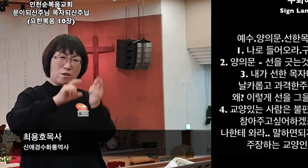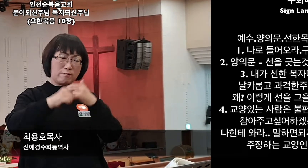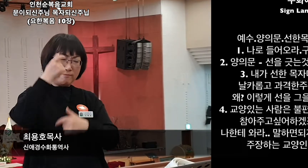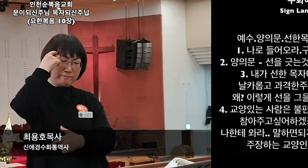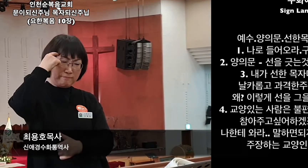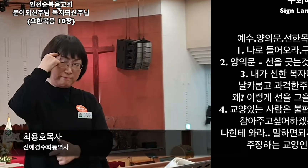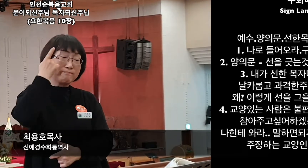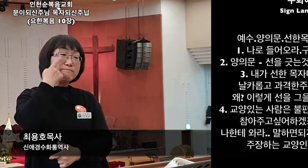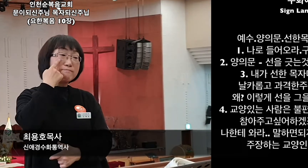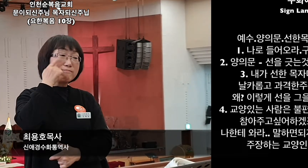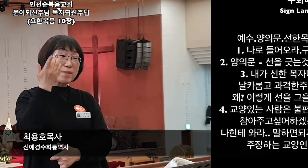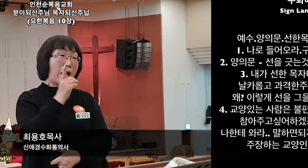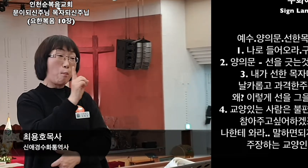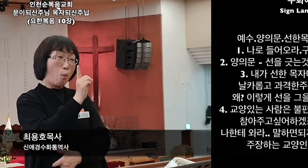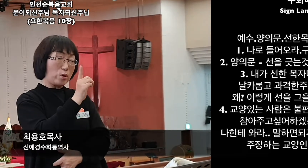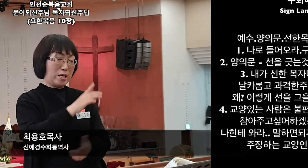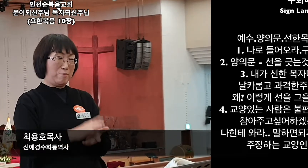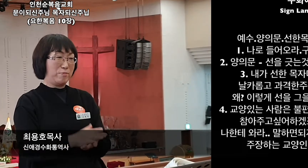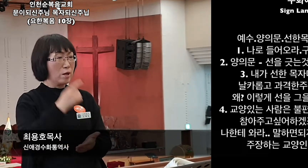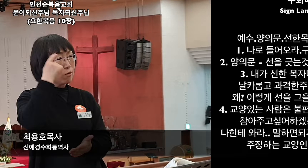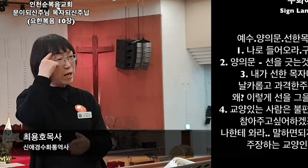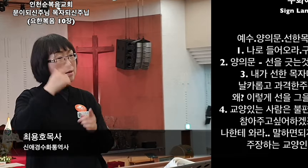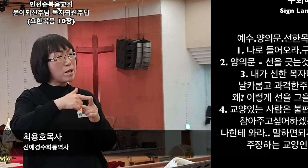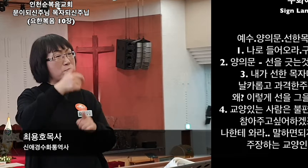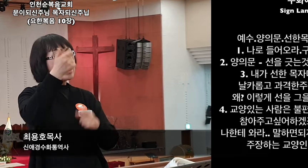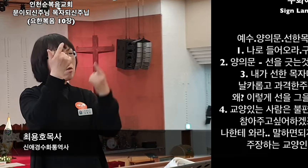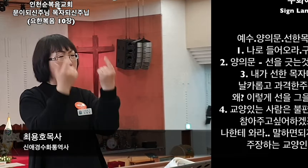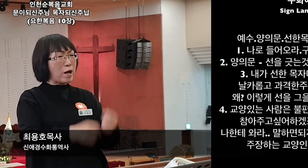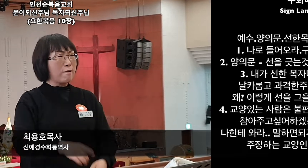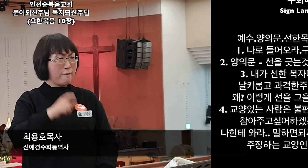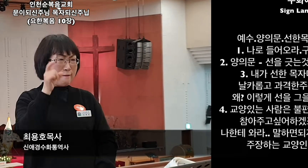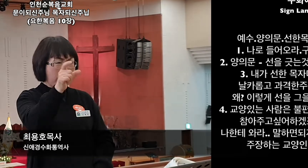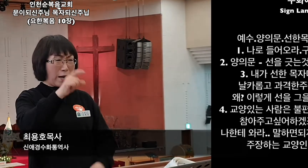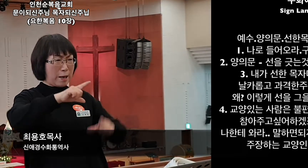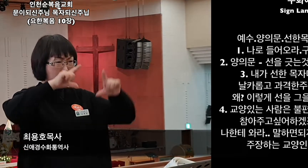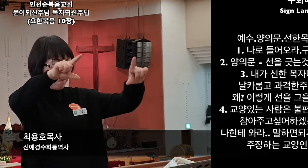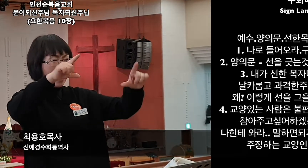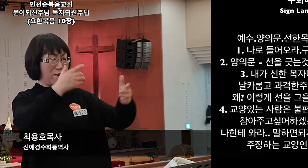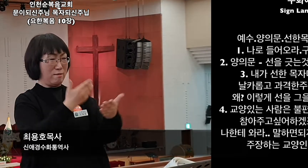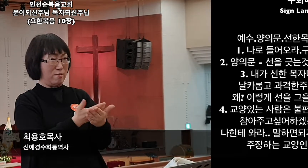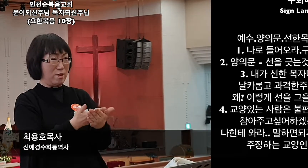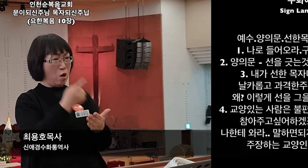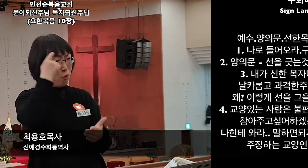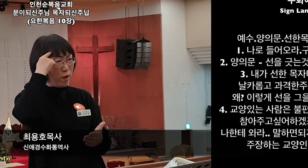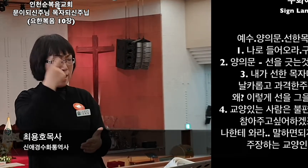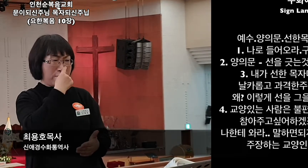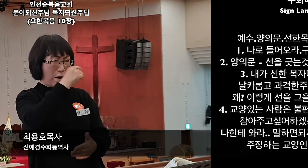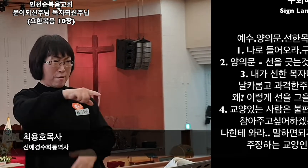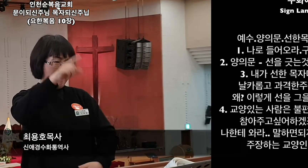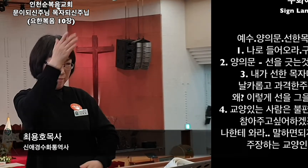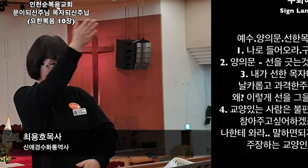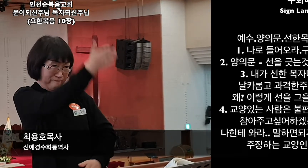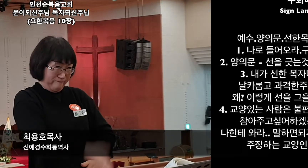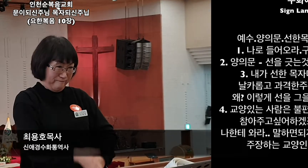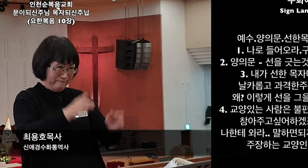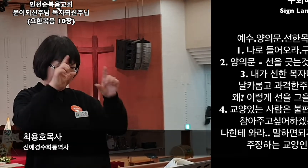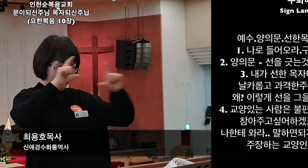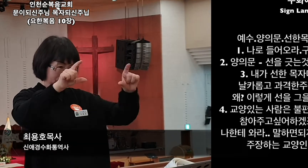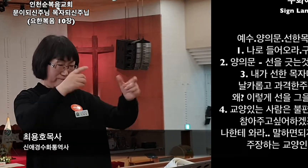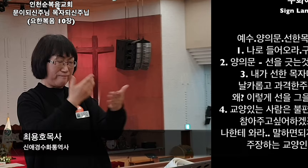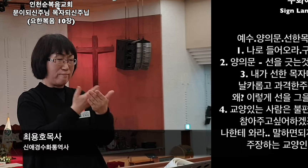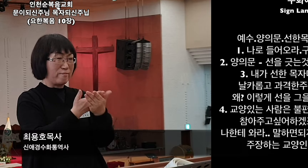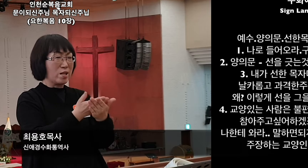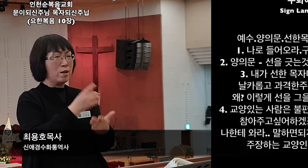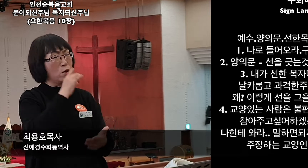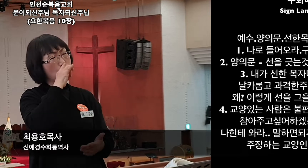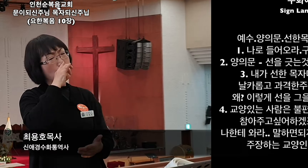생각할 바가 있습니다. 뭐냐 하면, 왜 예수님은 이렇게 과격하게 말씀하실까? 왜 이렇게 날카롭게 선을 그으실까?